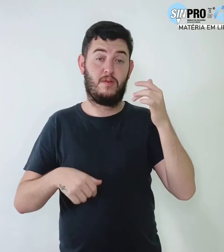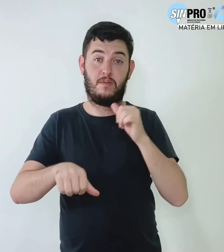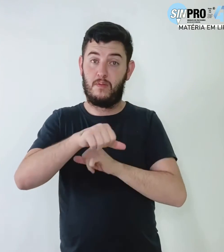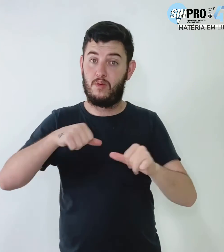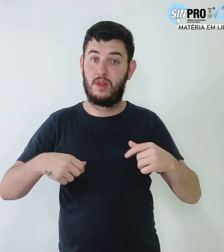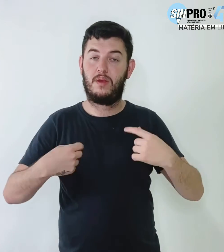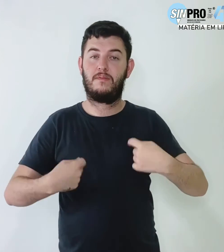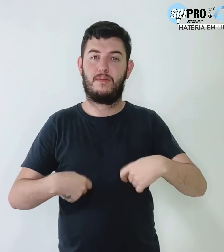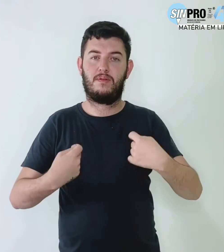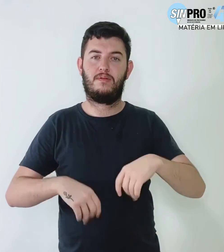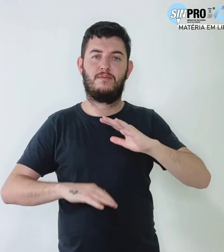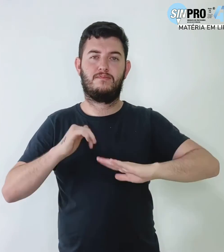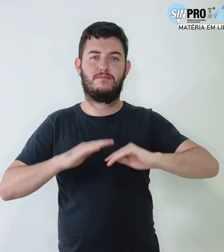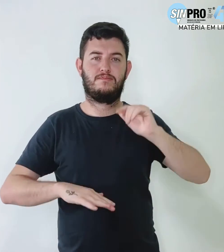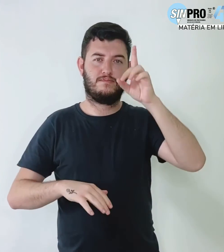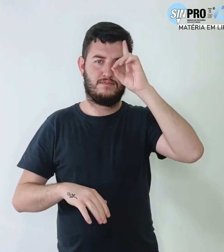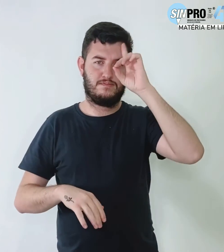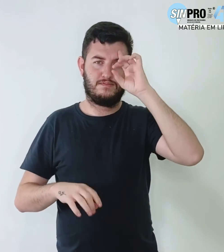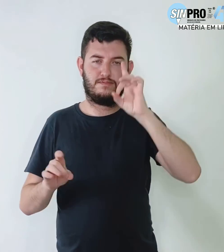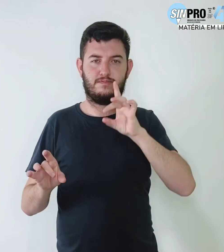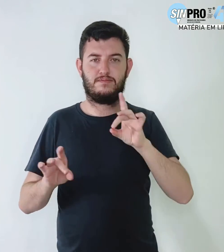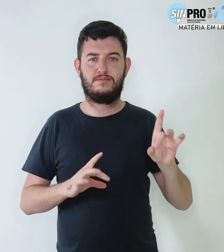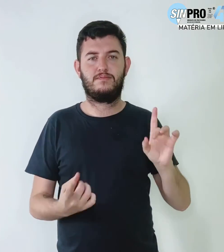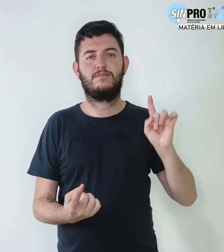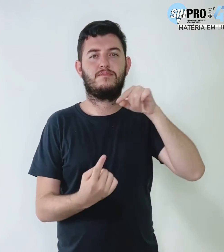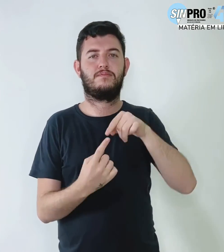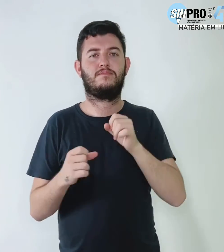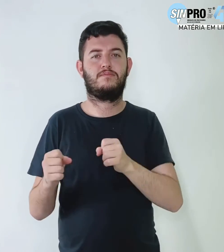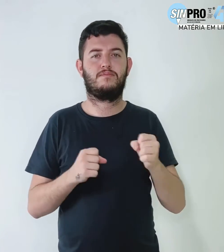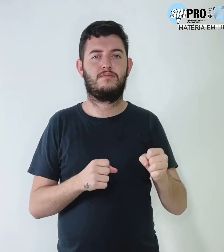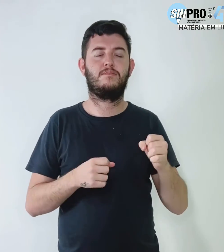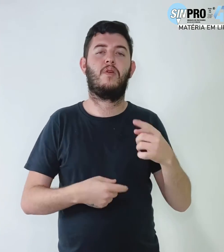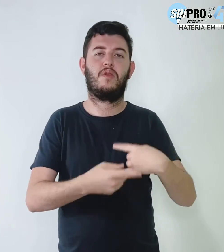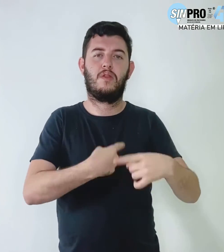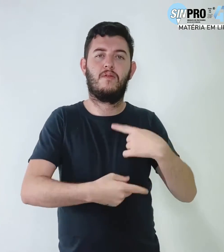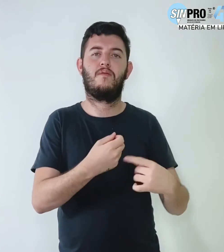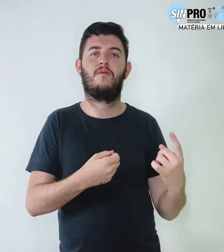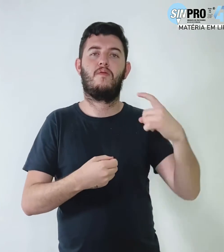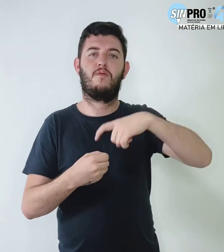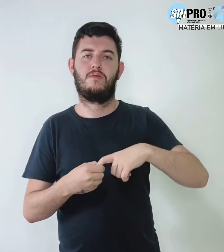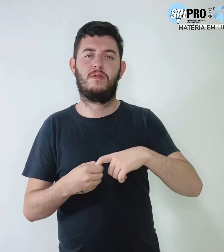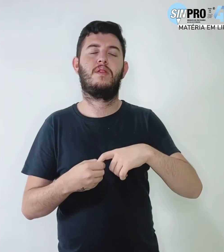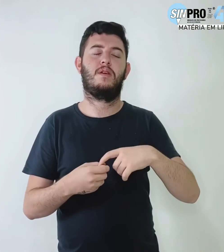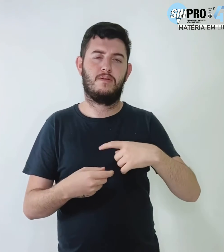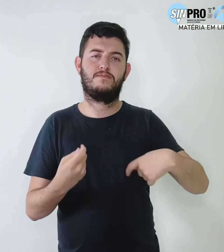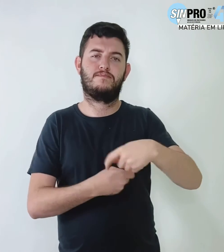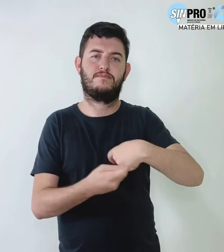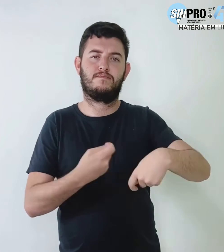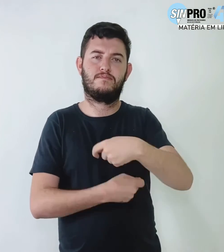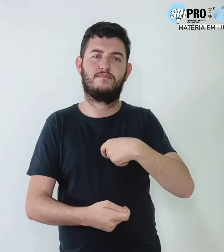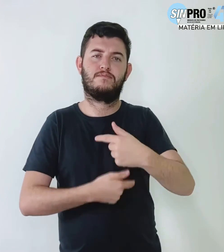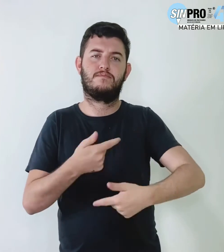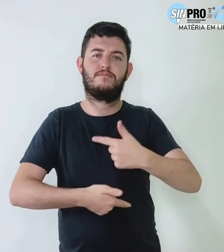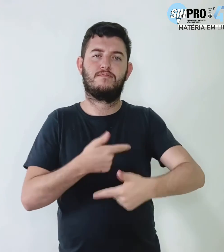de que as pessoas precisam mudar a prática do seu dia a dia, para que possa voltar às atividades